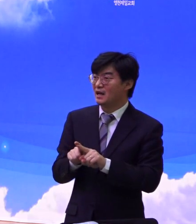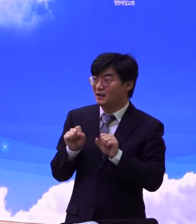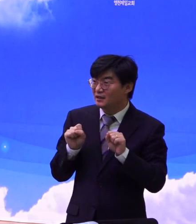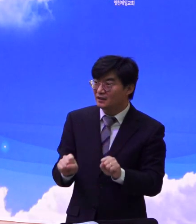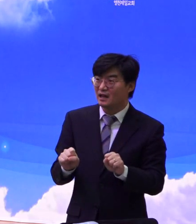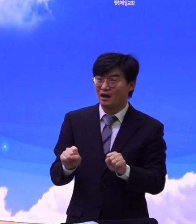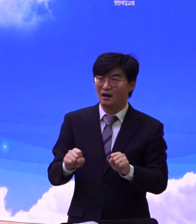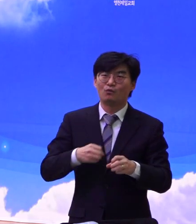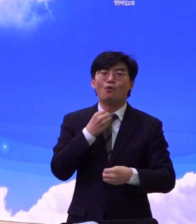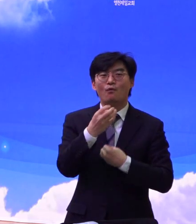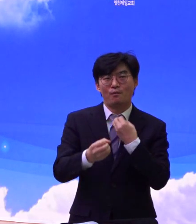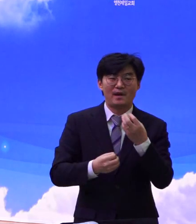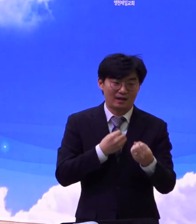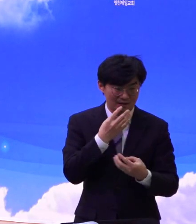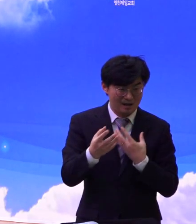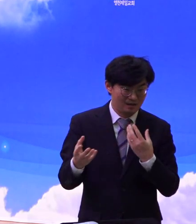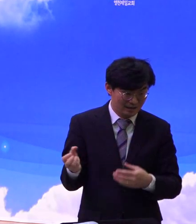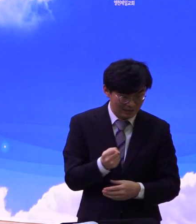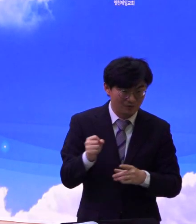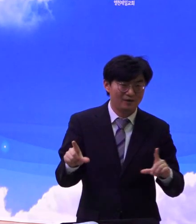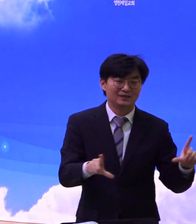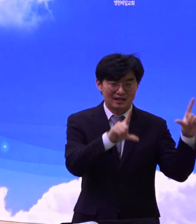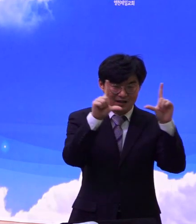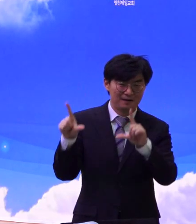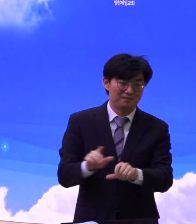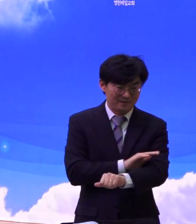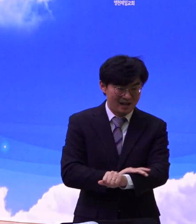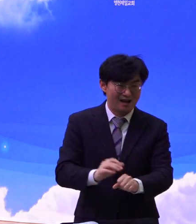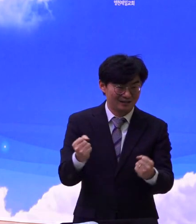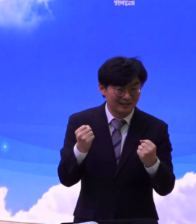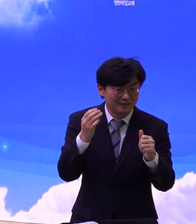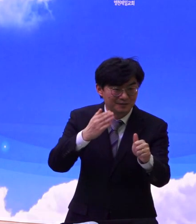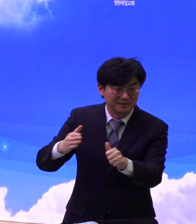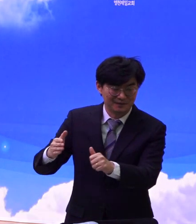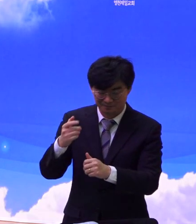삶에서 승리하시기를 주님의 이름으로 축복합니다. 기도하겠습니다.